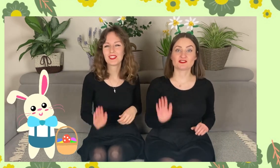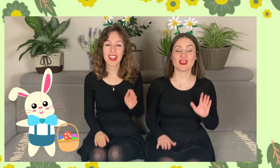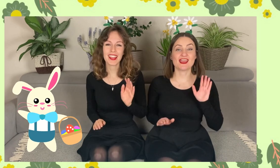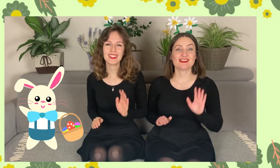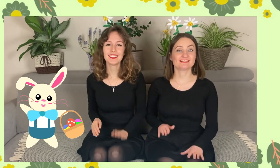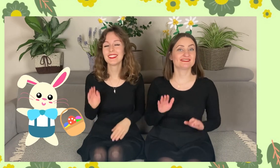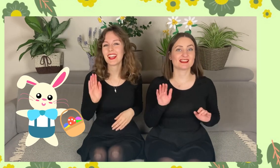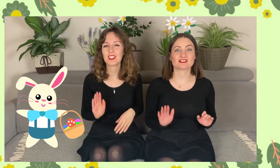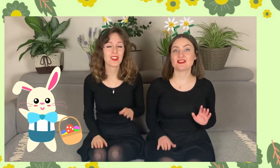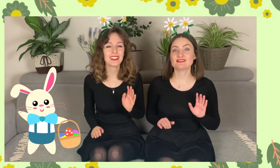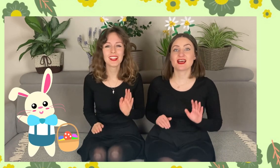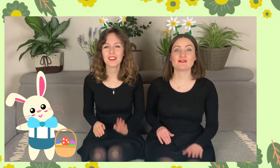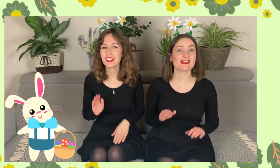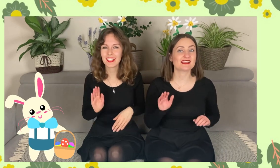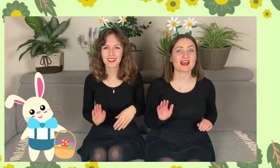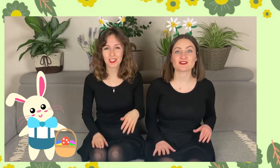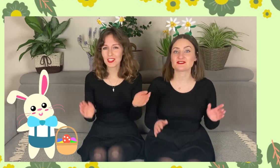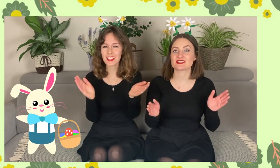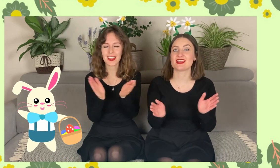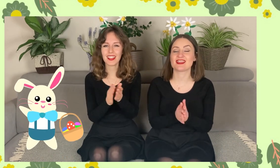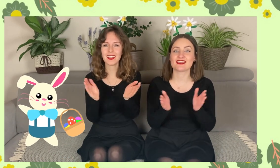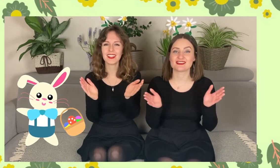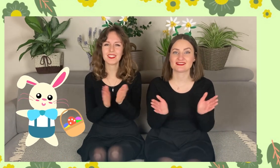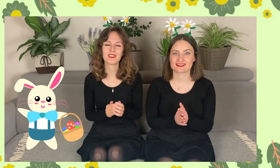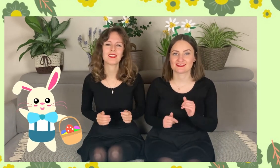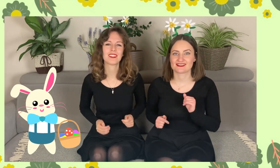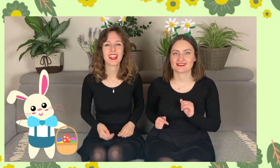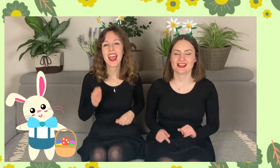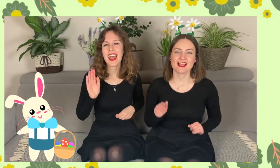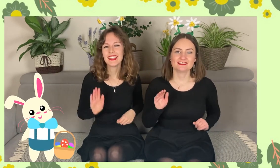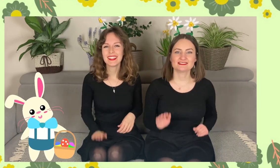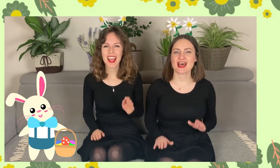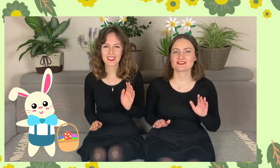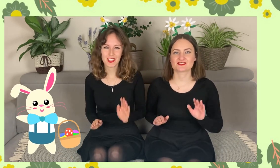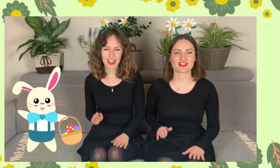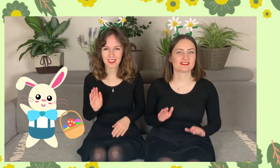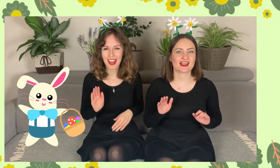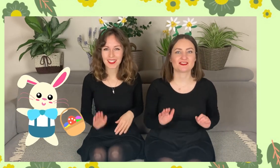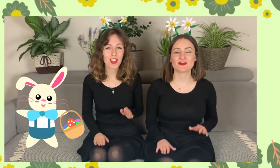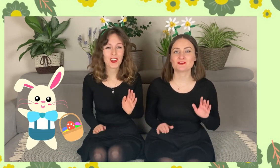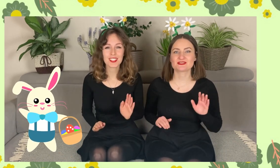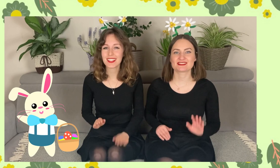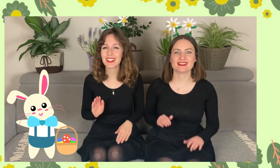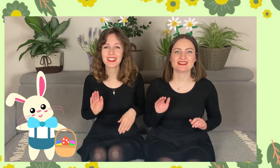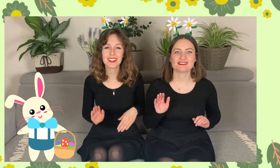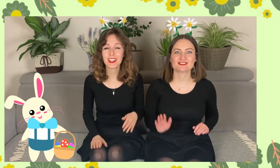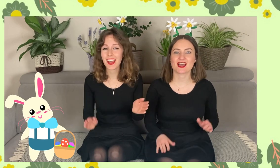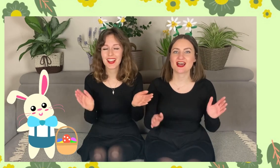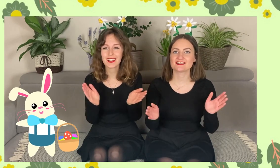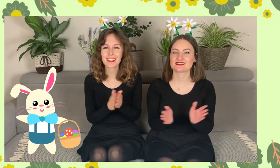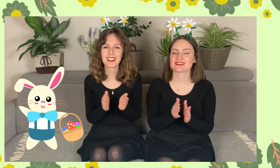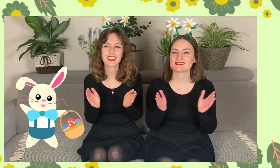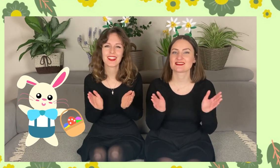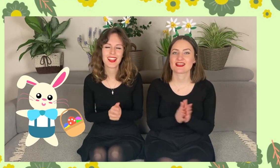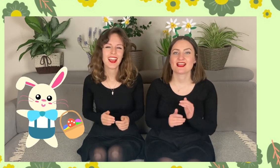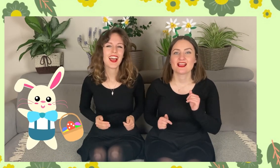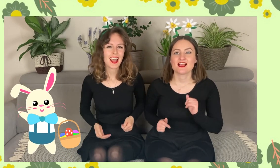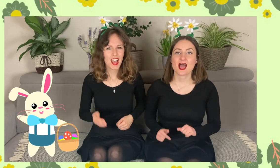święta, święta, wielka nocne, Zatrzym radosny czas, A